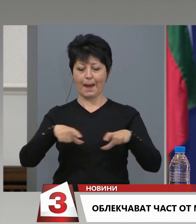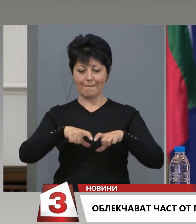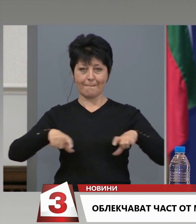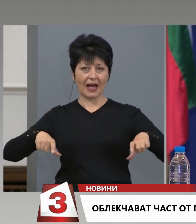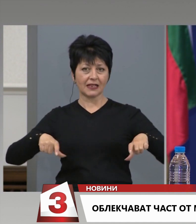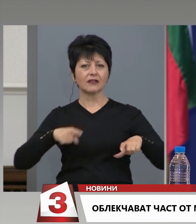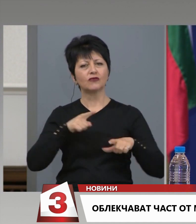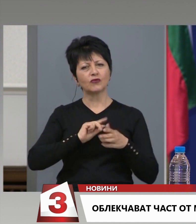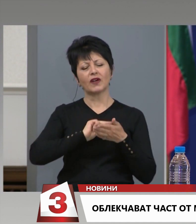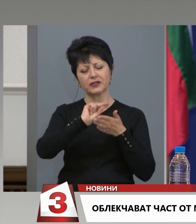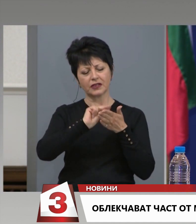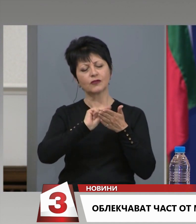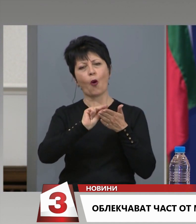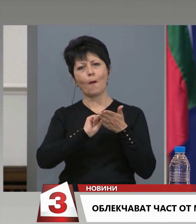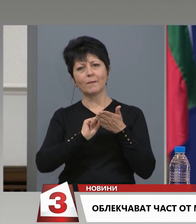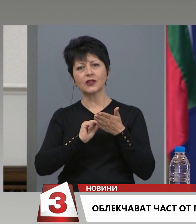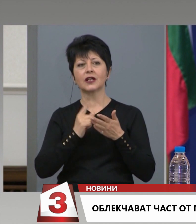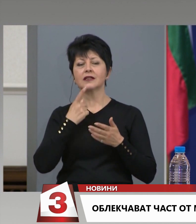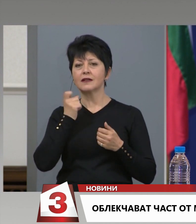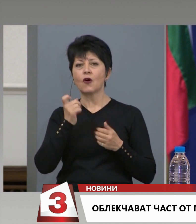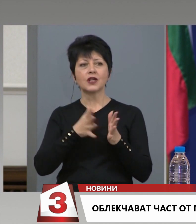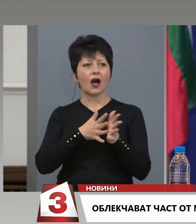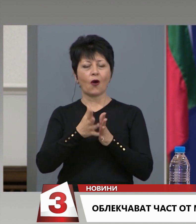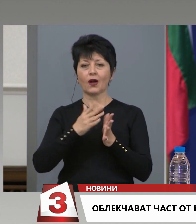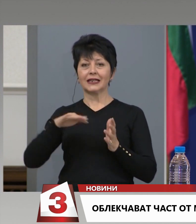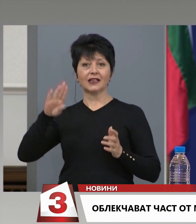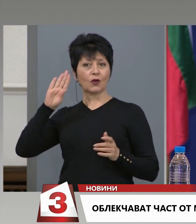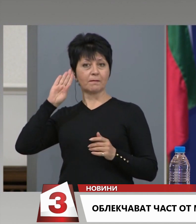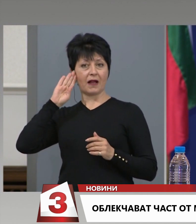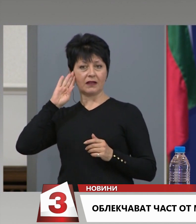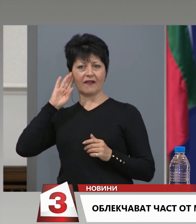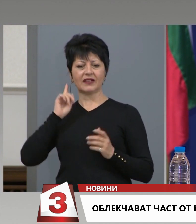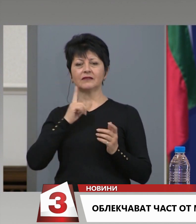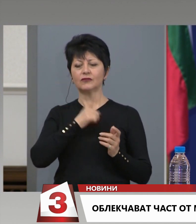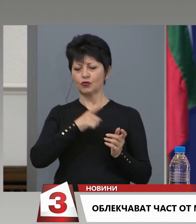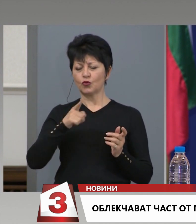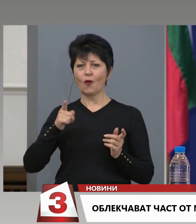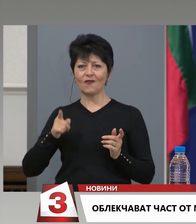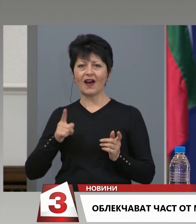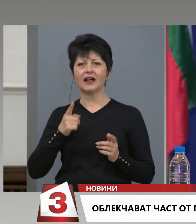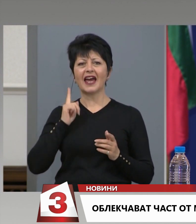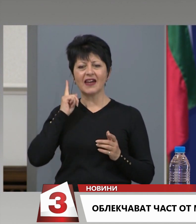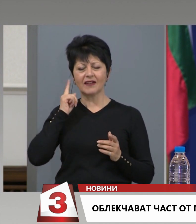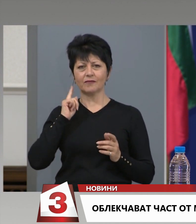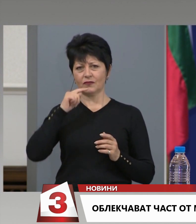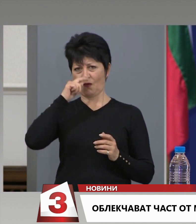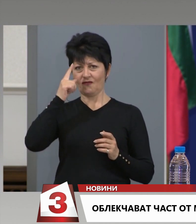да могат хората да го изпълняват. И всяко едно от тези неща важи до момента, до който се